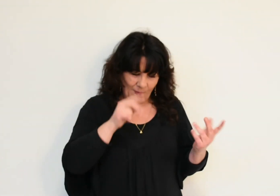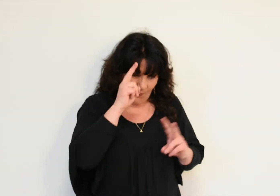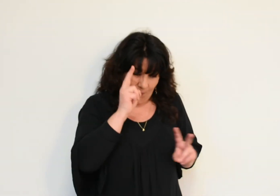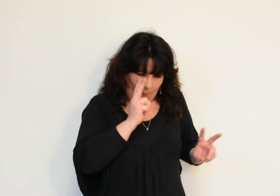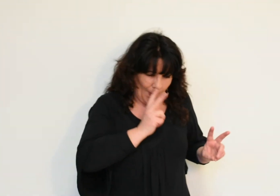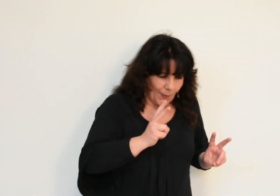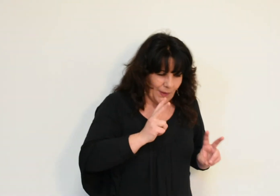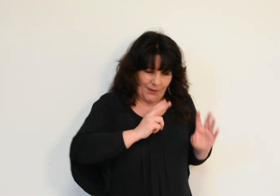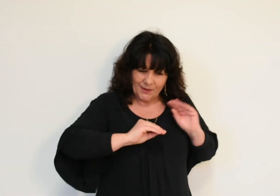d'honneur.